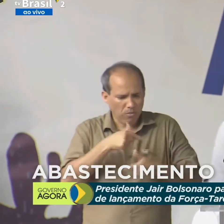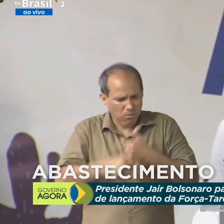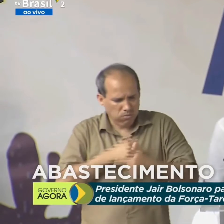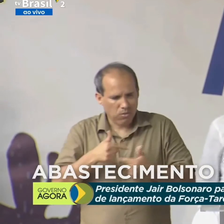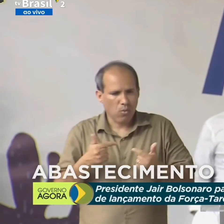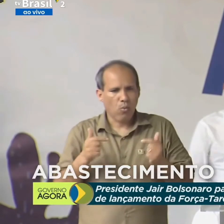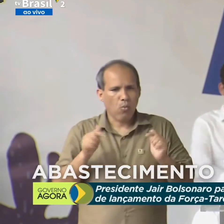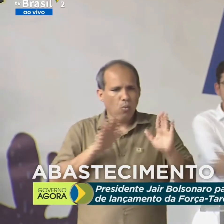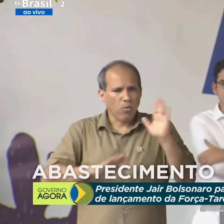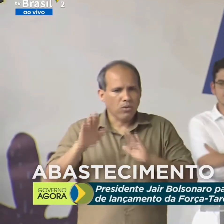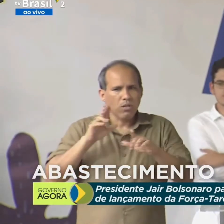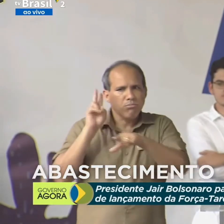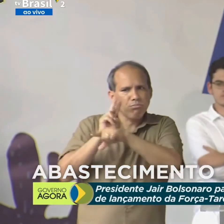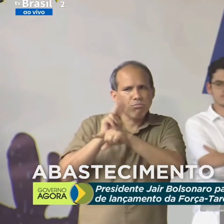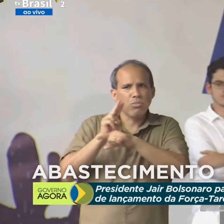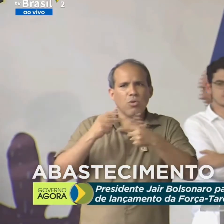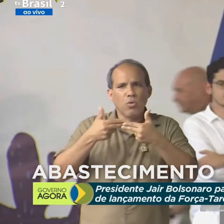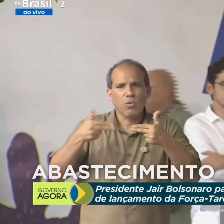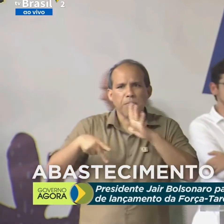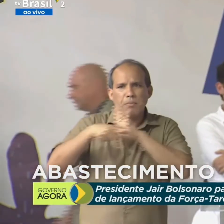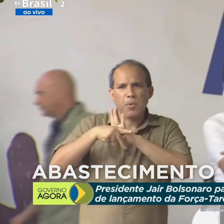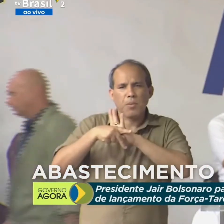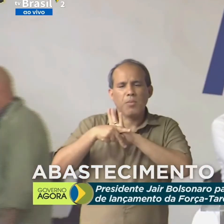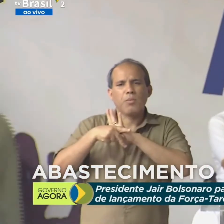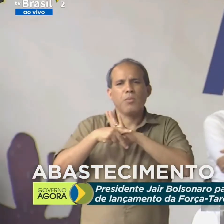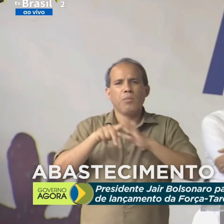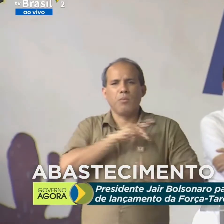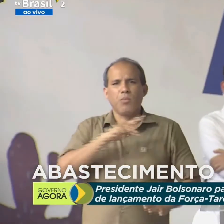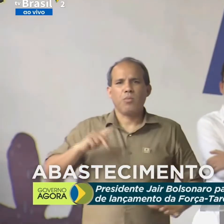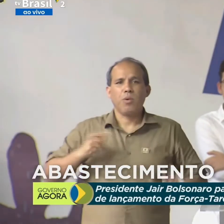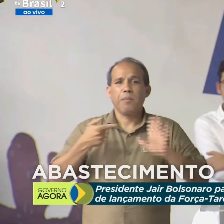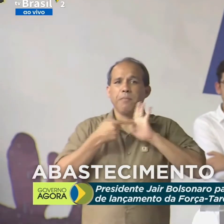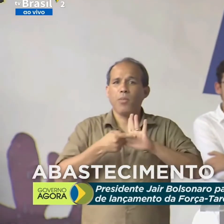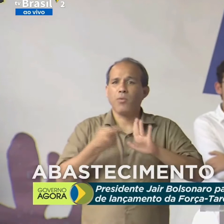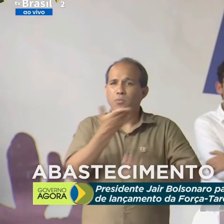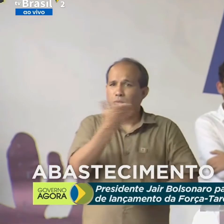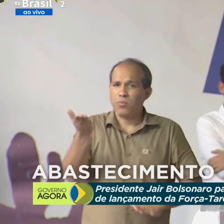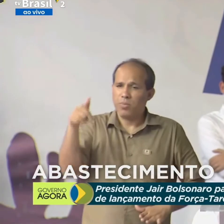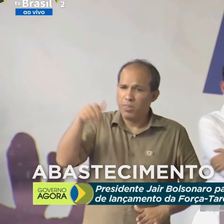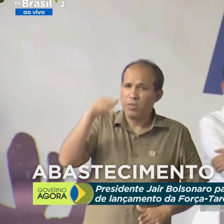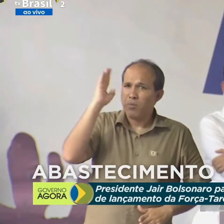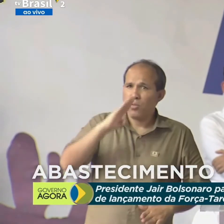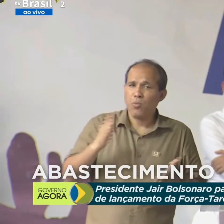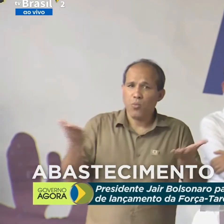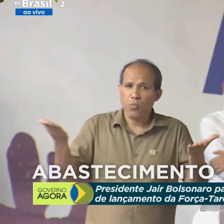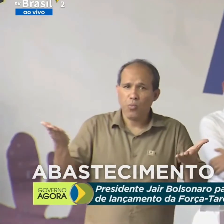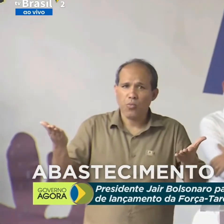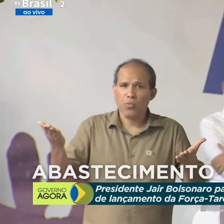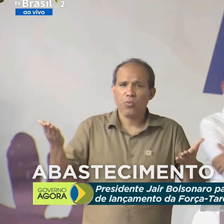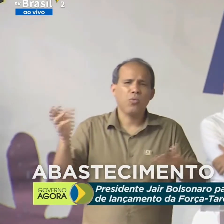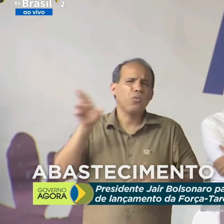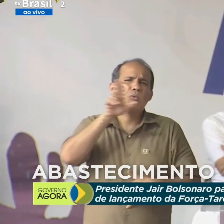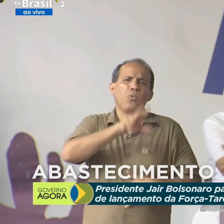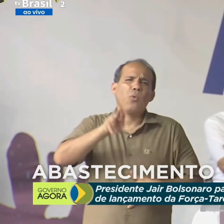o zelo que temos com a coisa pública, nós sinalizamos a vocês que o Brasil hoje não é mais